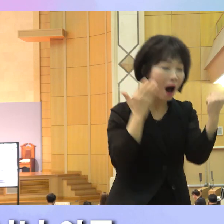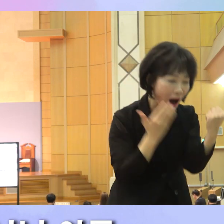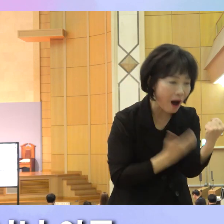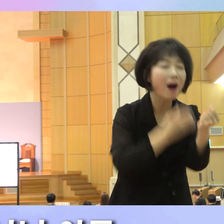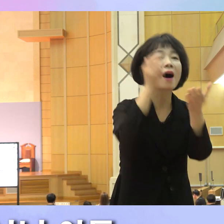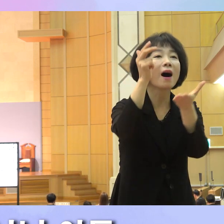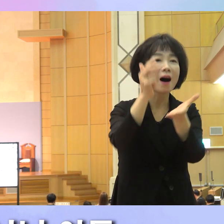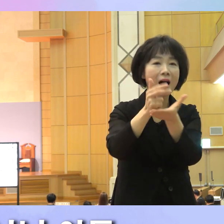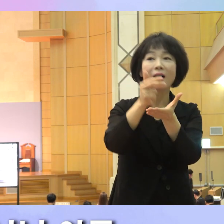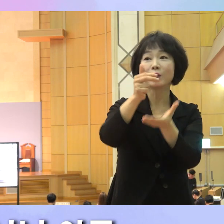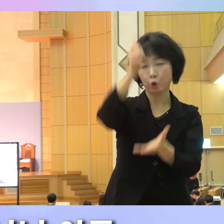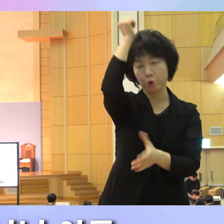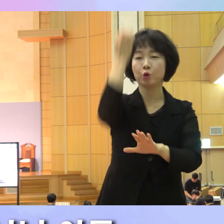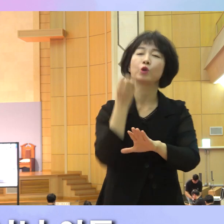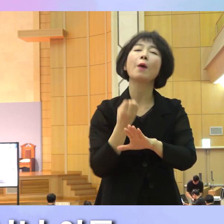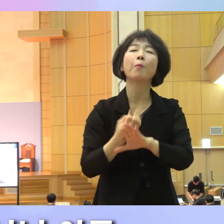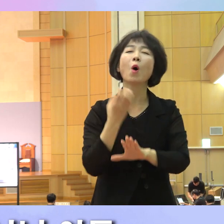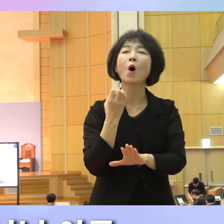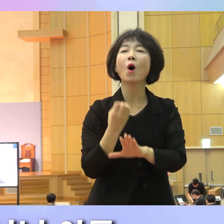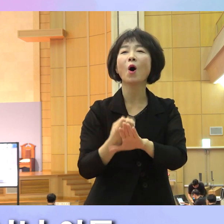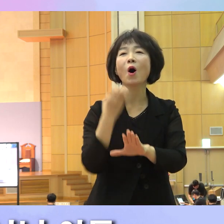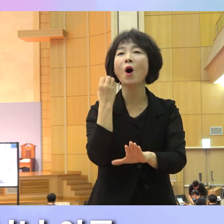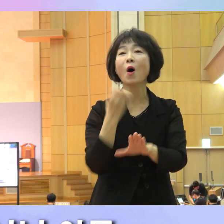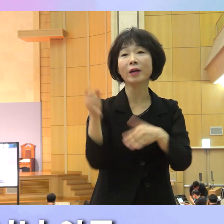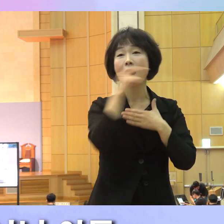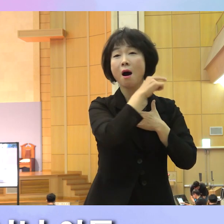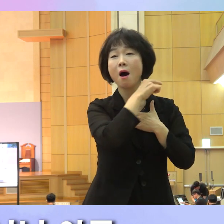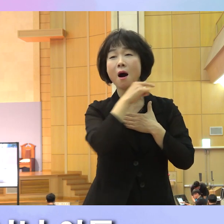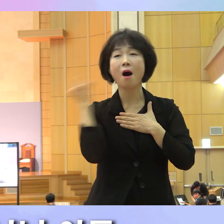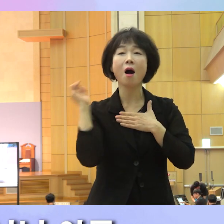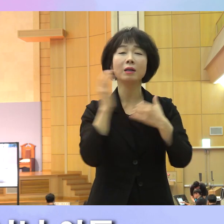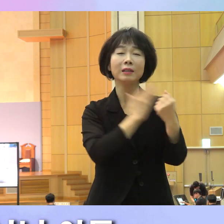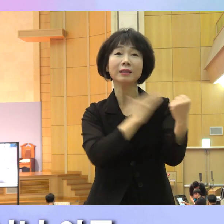능력이로다. 주의 보혈